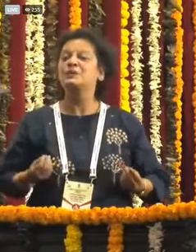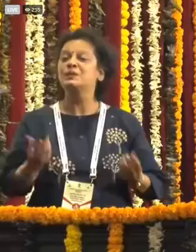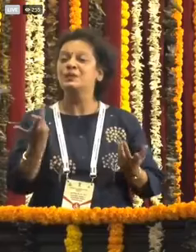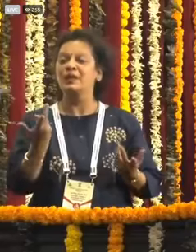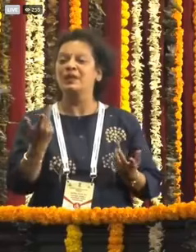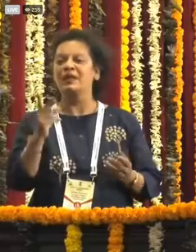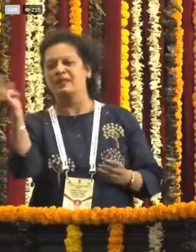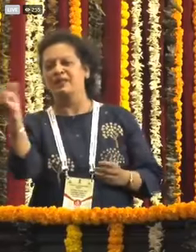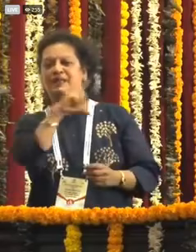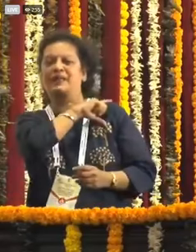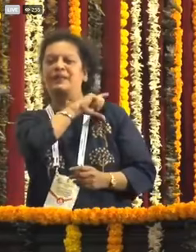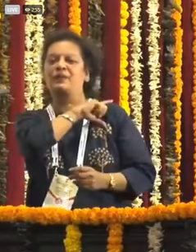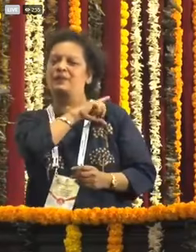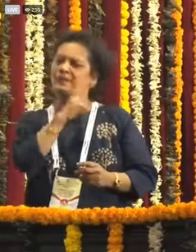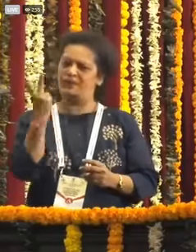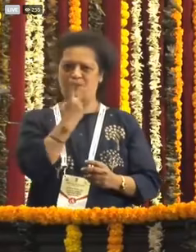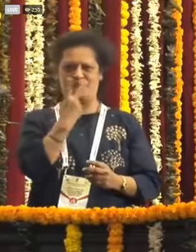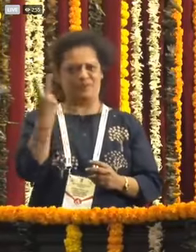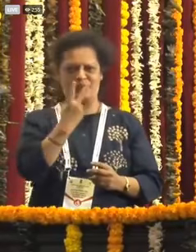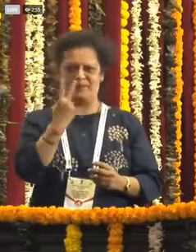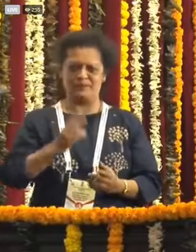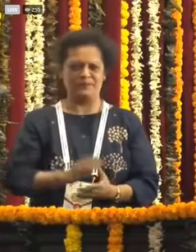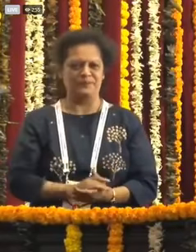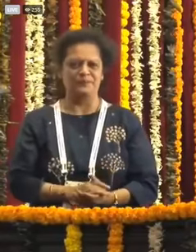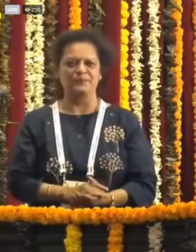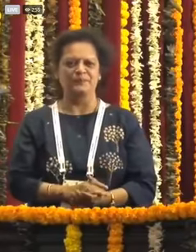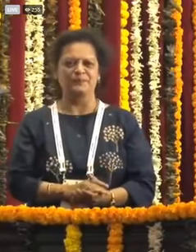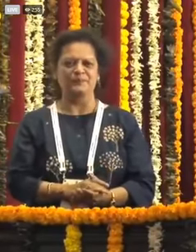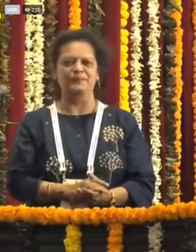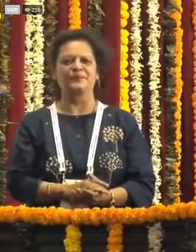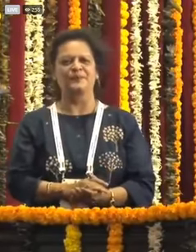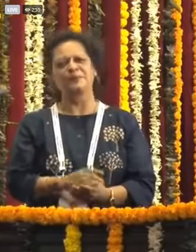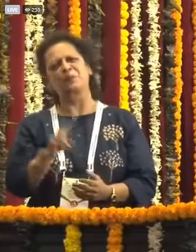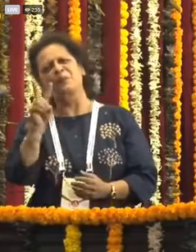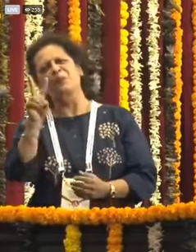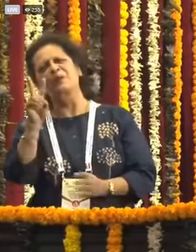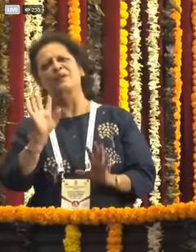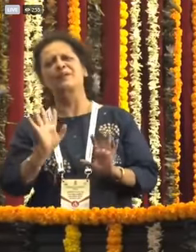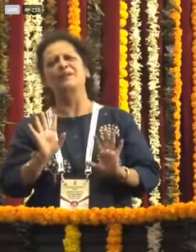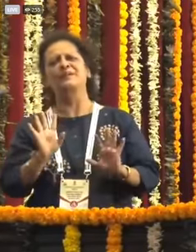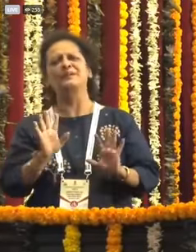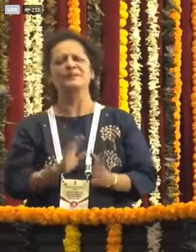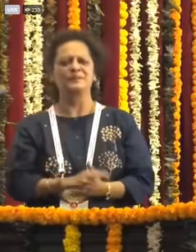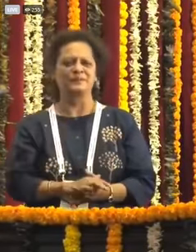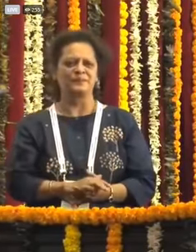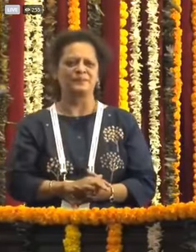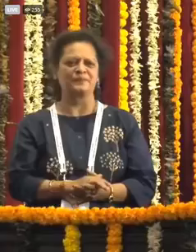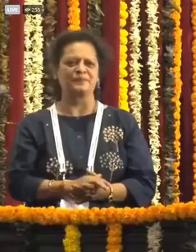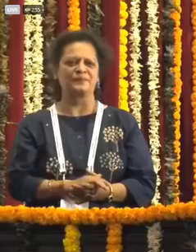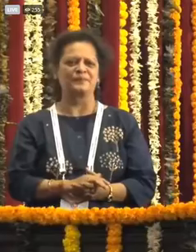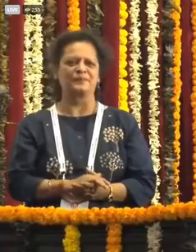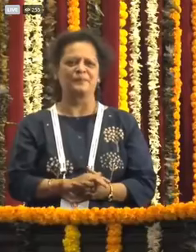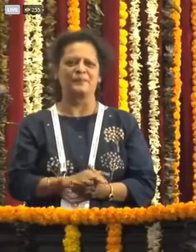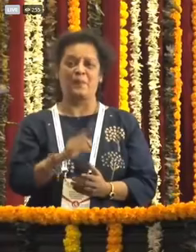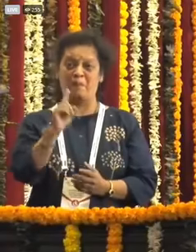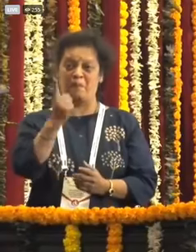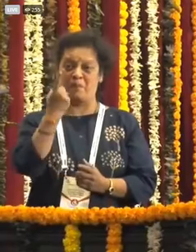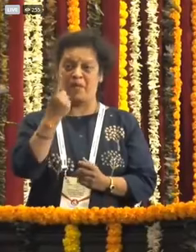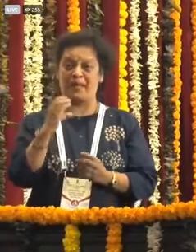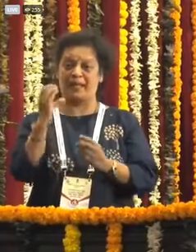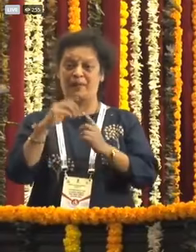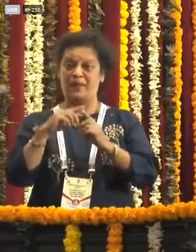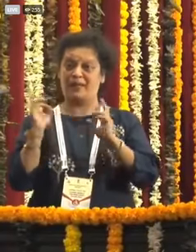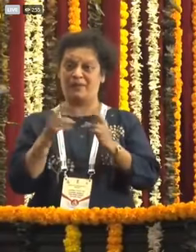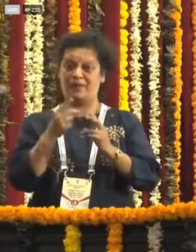मी आणि उपमुख्यमंत्री देवेंद्रजी फडणवीस आम्ही दोघंच होतो, परंतु पहिल्या कॅबिनेटपासून